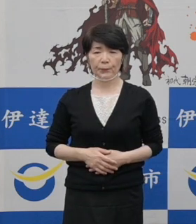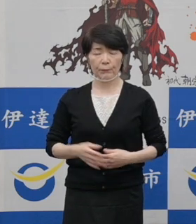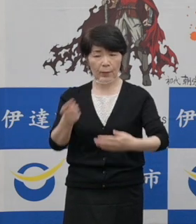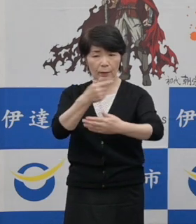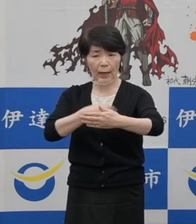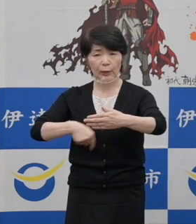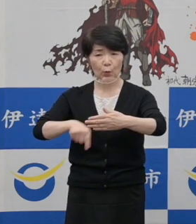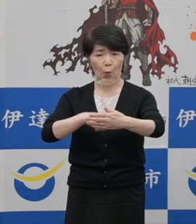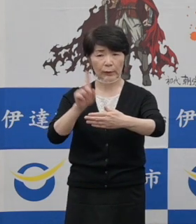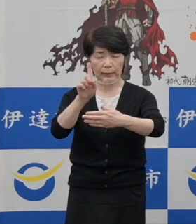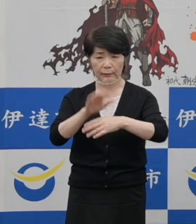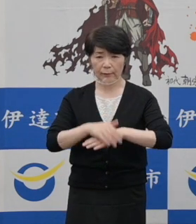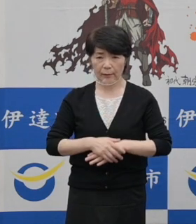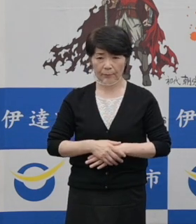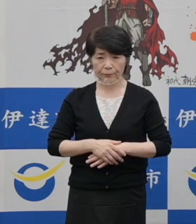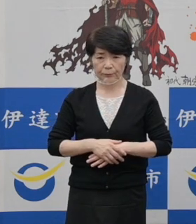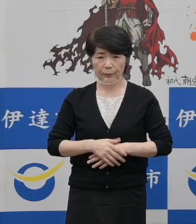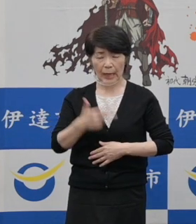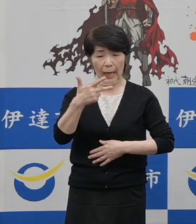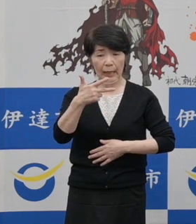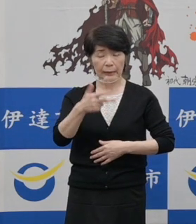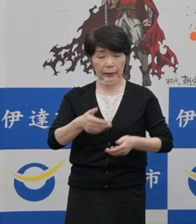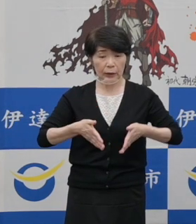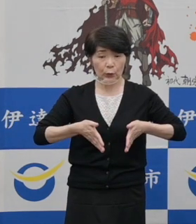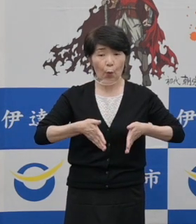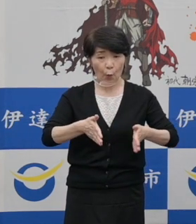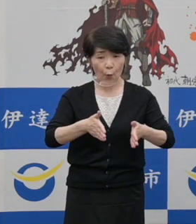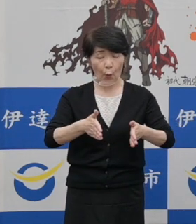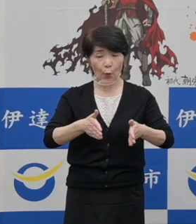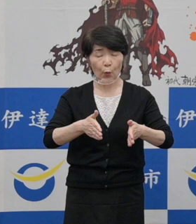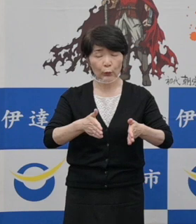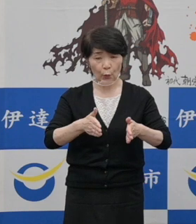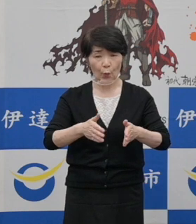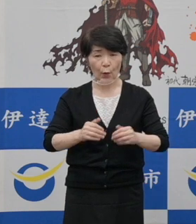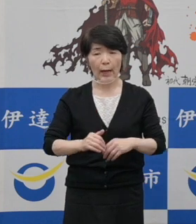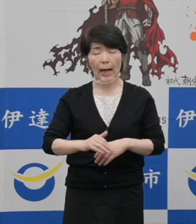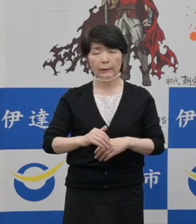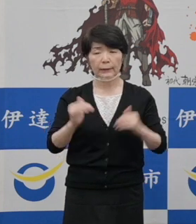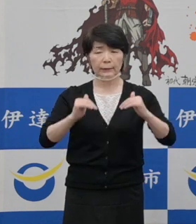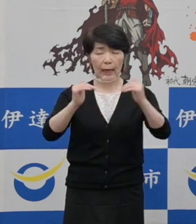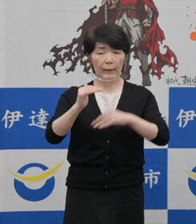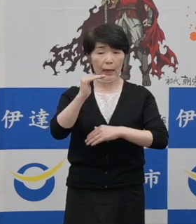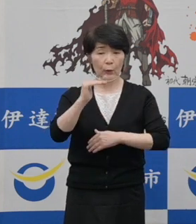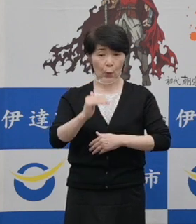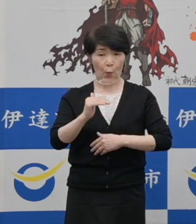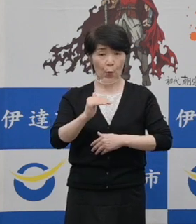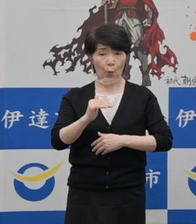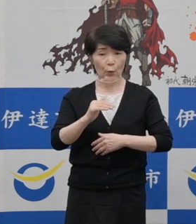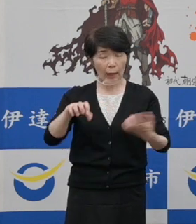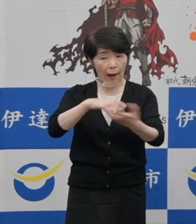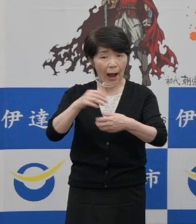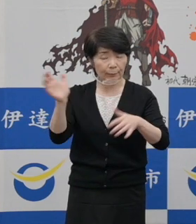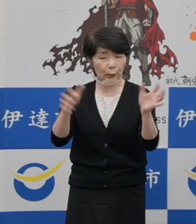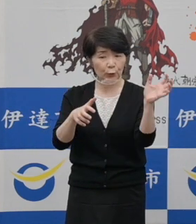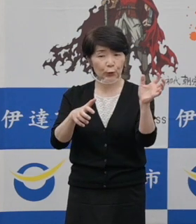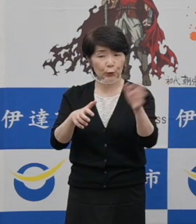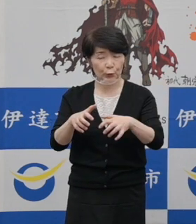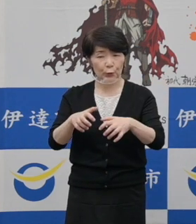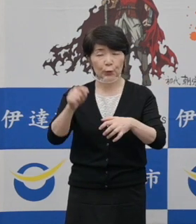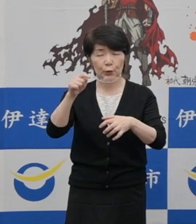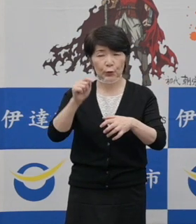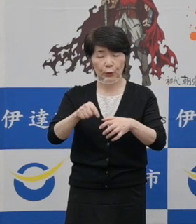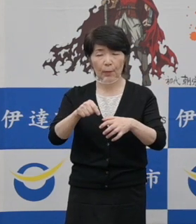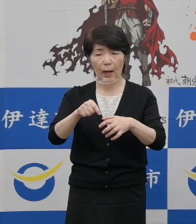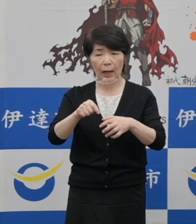内容につきましては、市道大柳高子線の阿武隈急行の歩道橋の改修